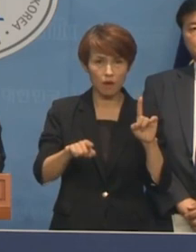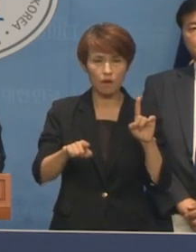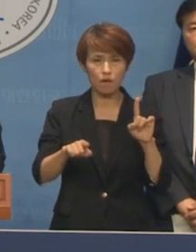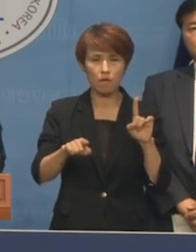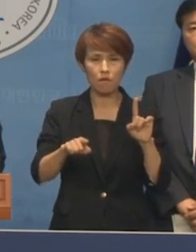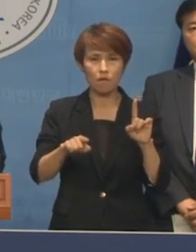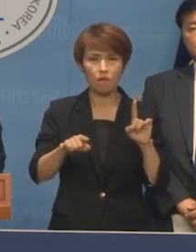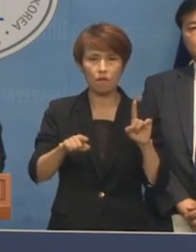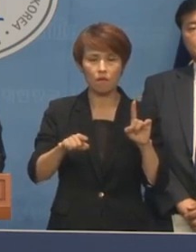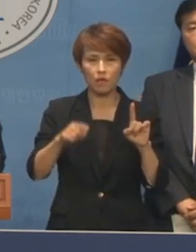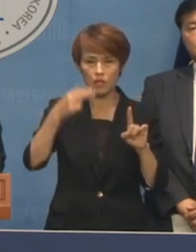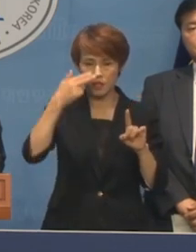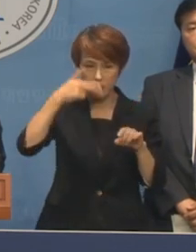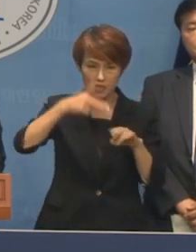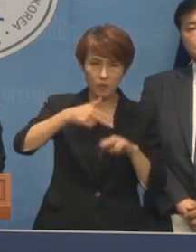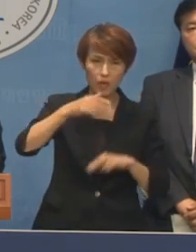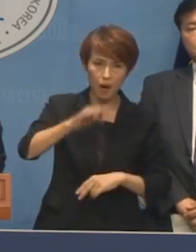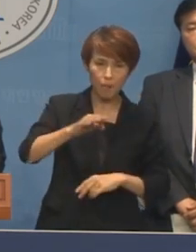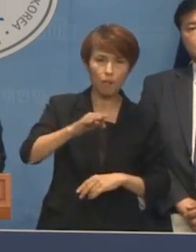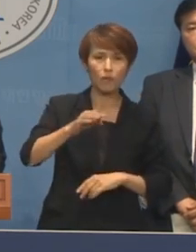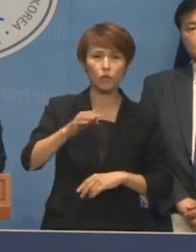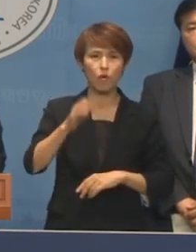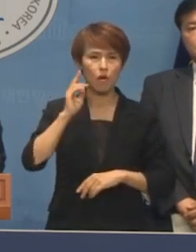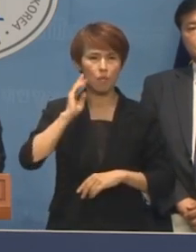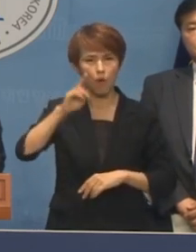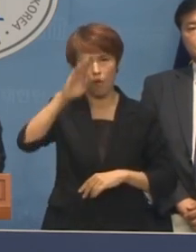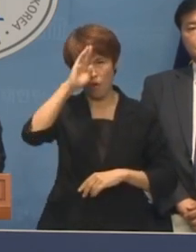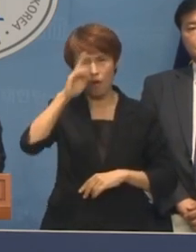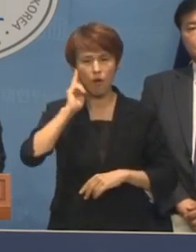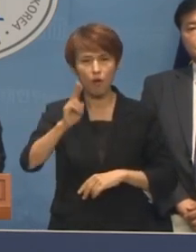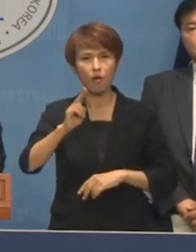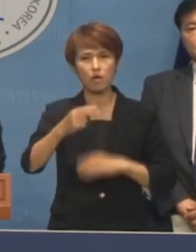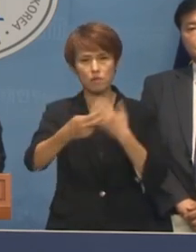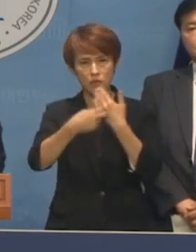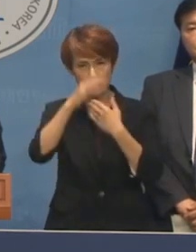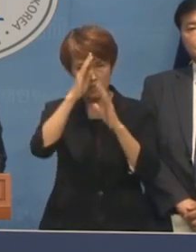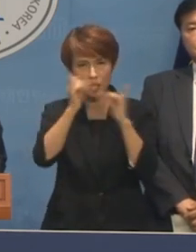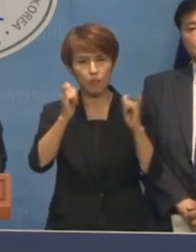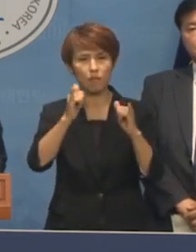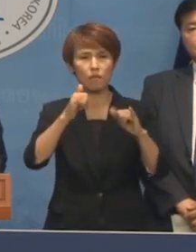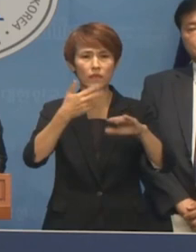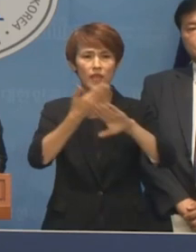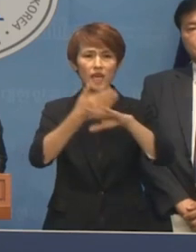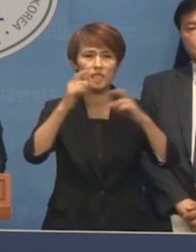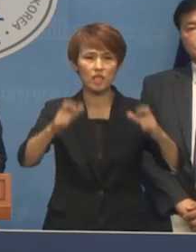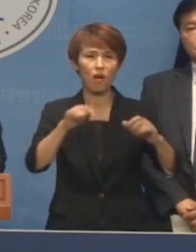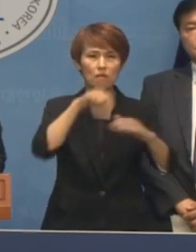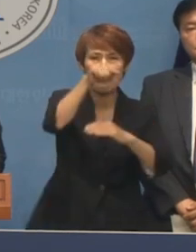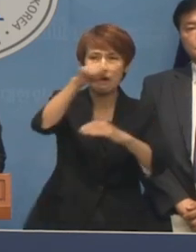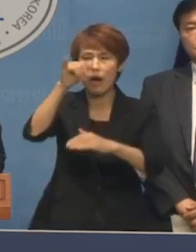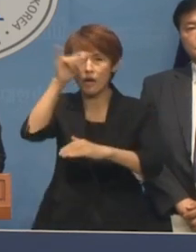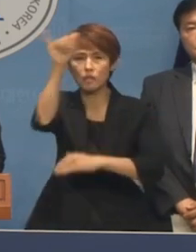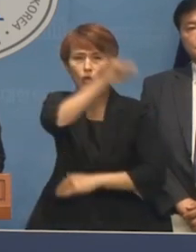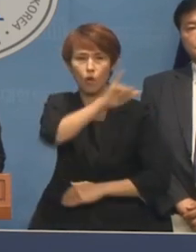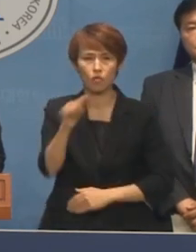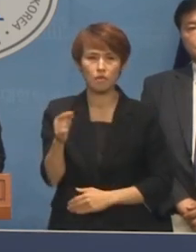물론 중증 응급의료 응급 예상 환자의 타지역 유출률도 전국에서 가장